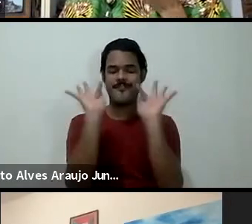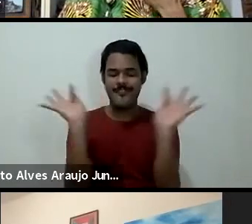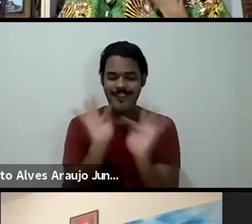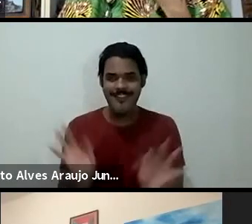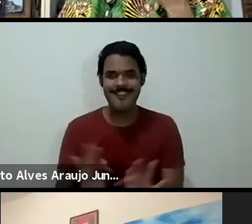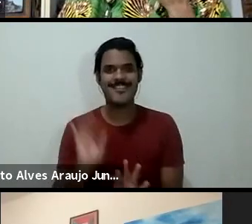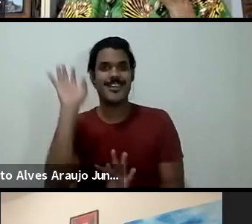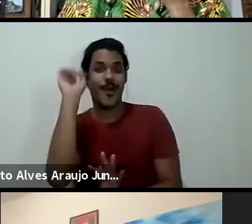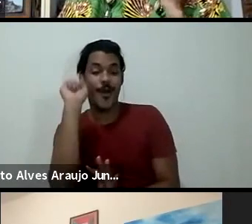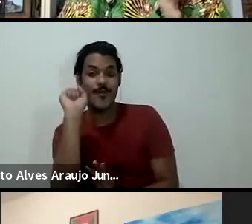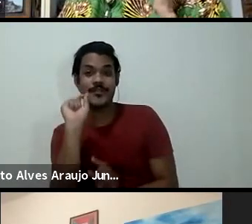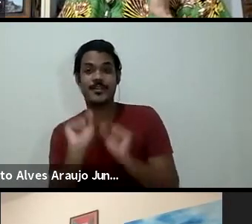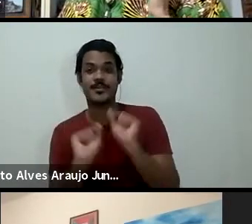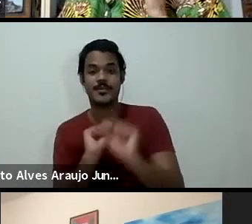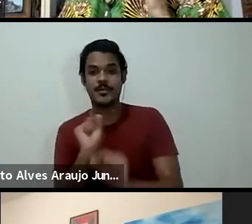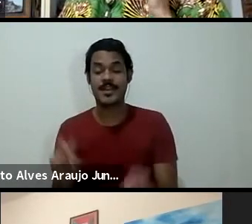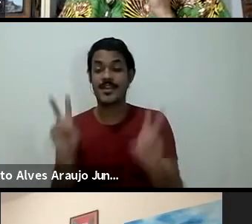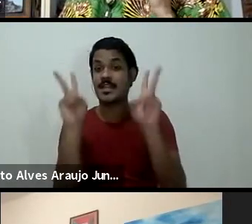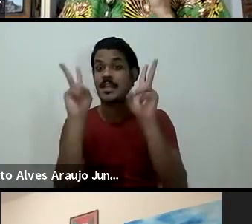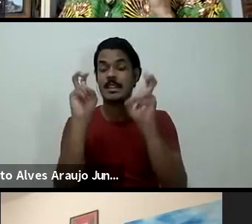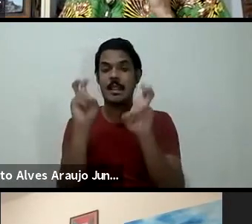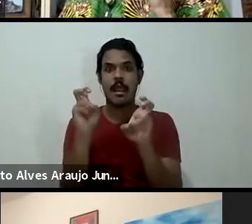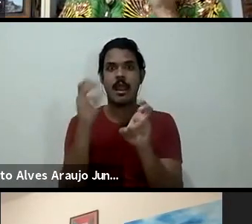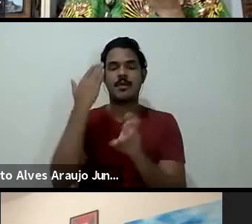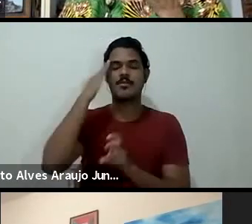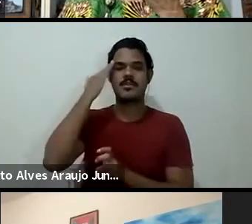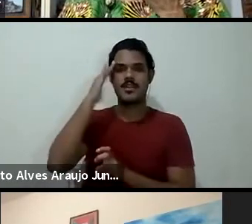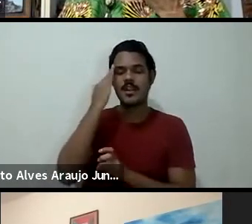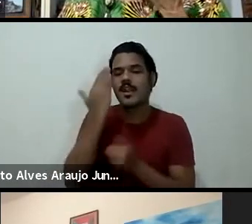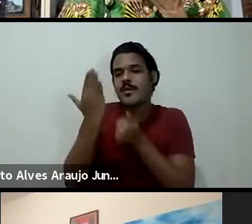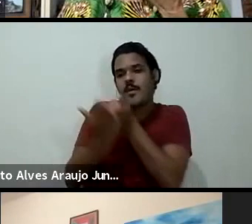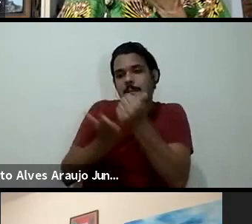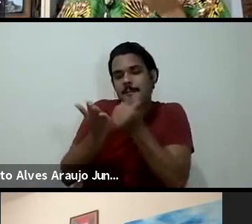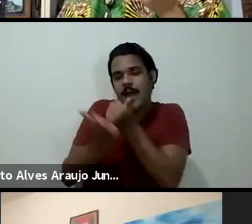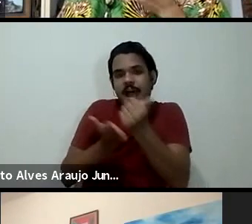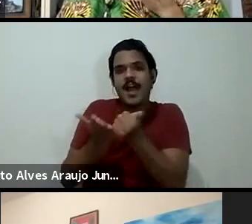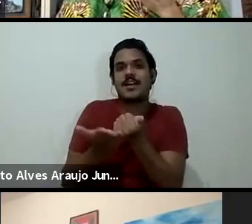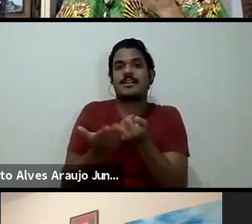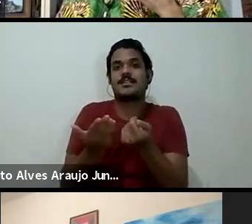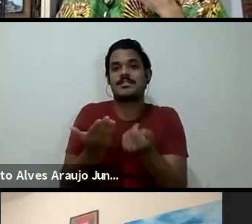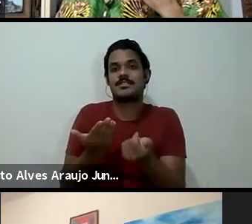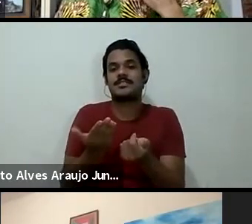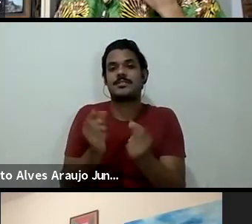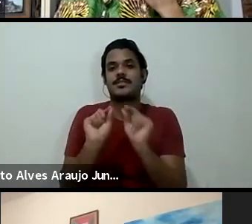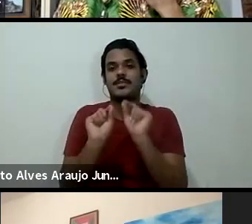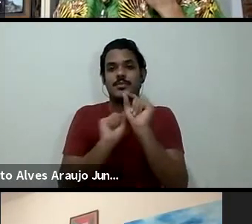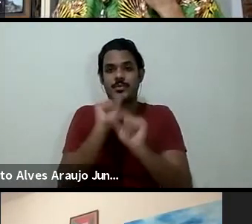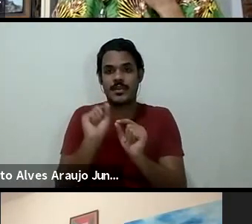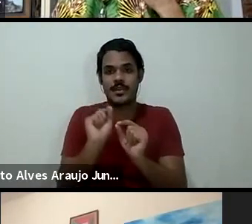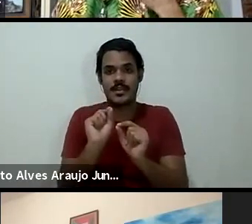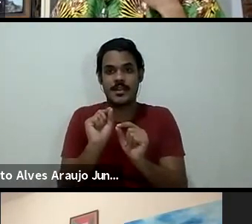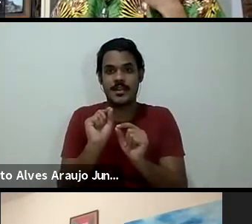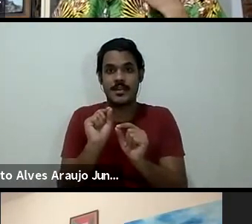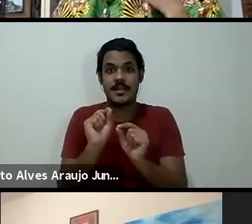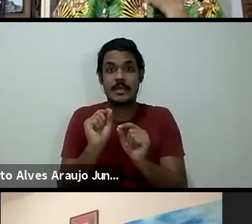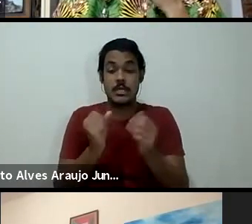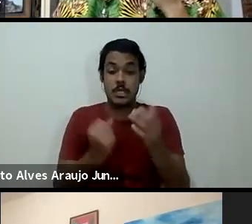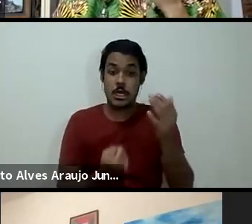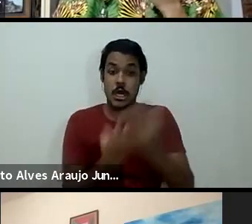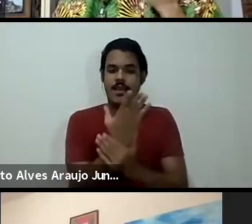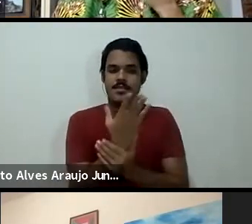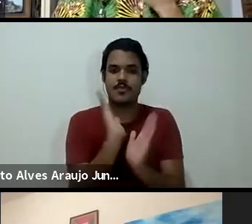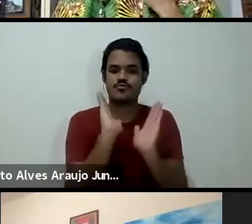sobre isso, sobre a compreensão da necessidade de uma produção com acessibilidade.